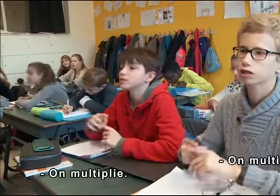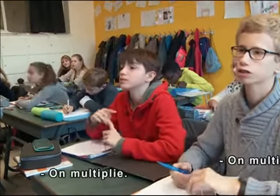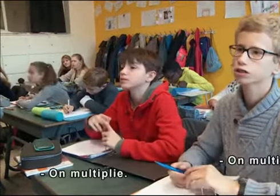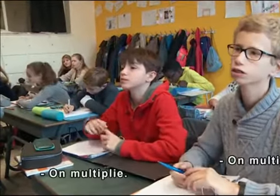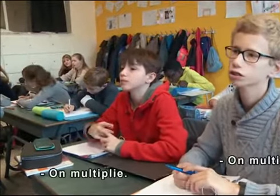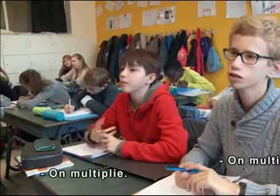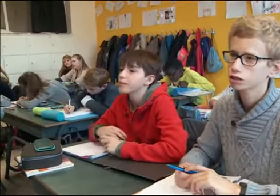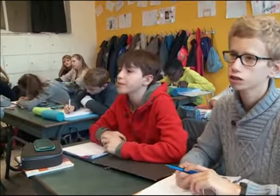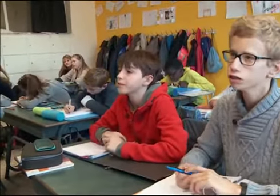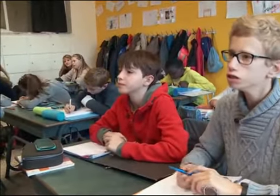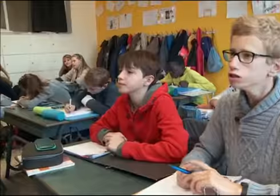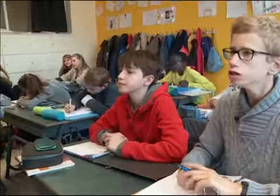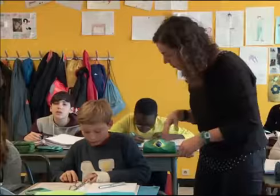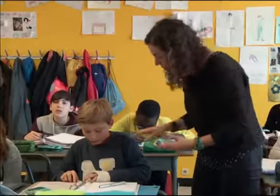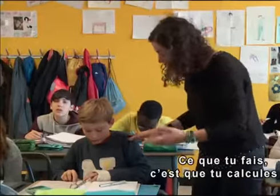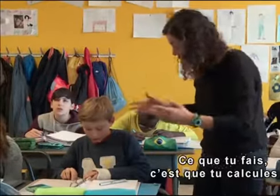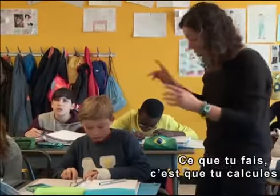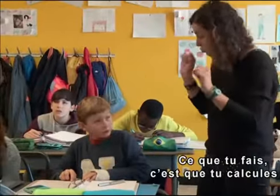multiplication.